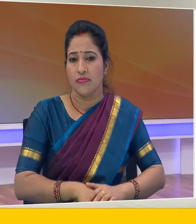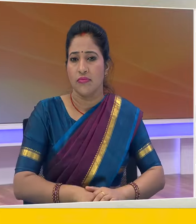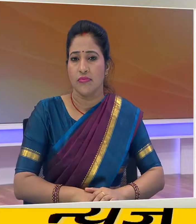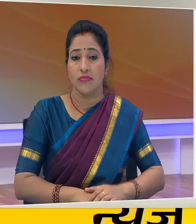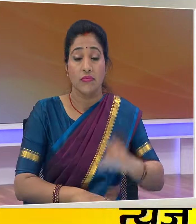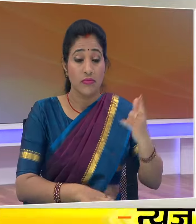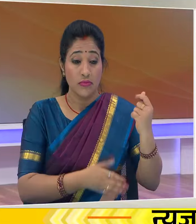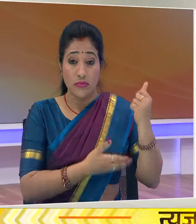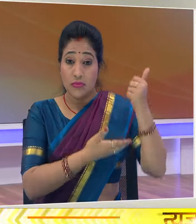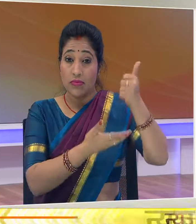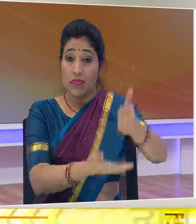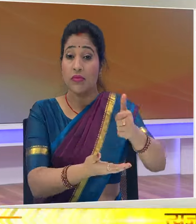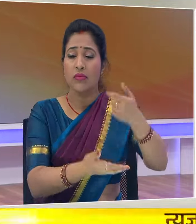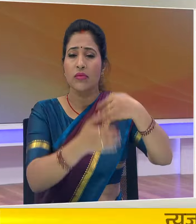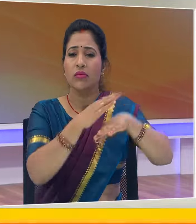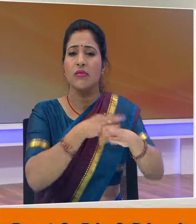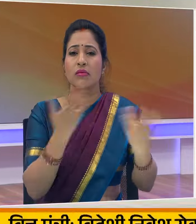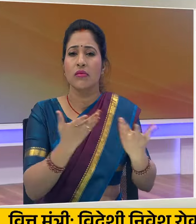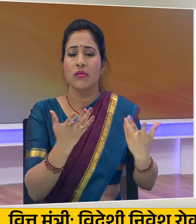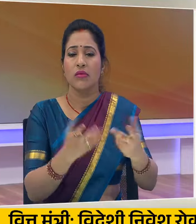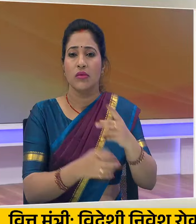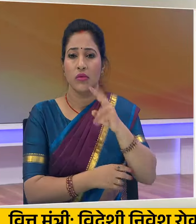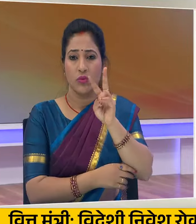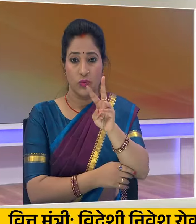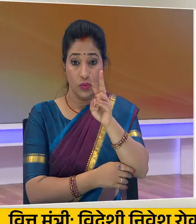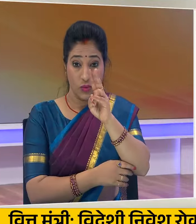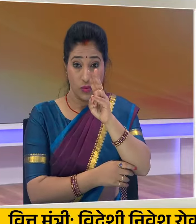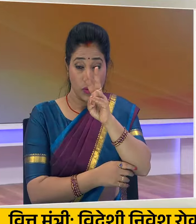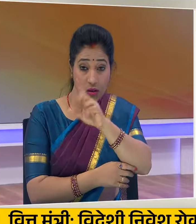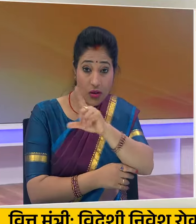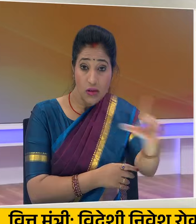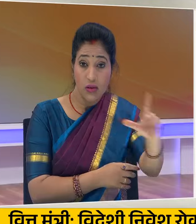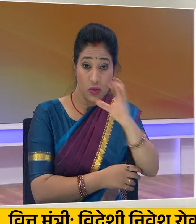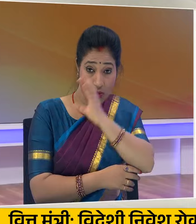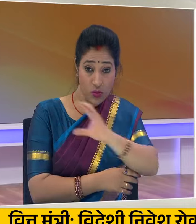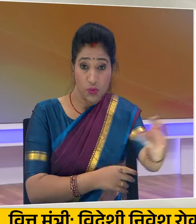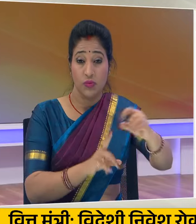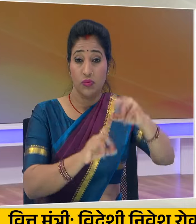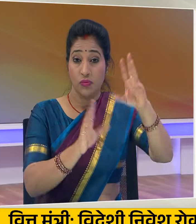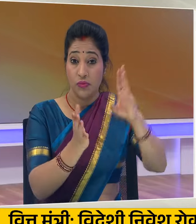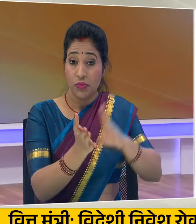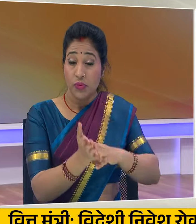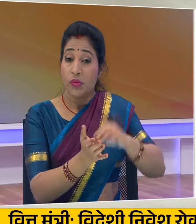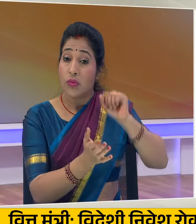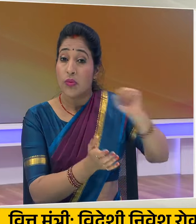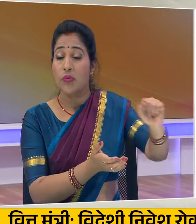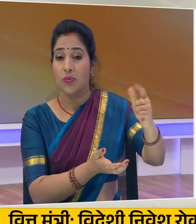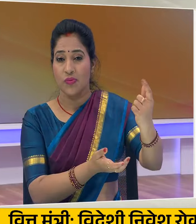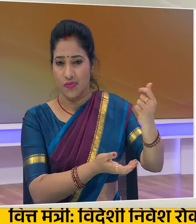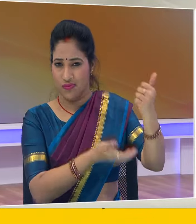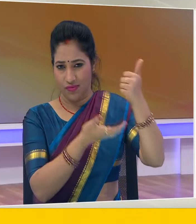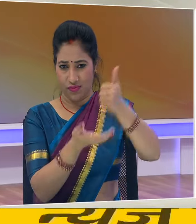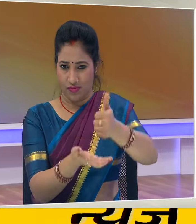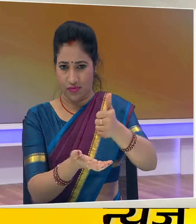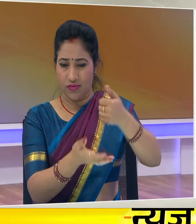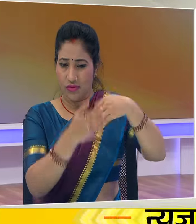इस बजट में जिस 2,00,000 करोड़ रुपए के पीएम पैकेज की घोषणा हुई है,